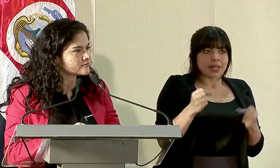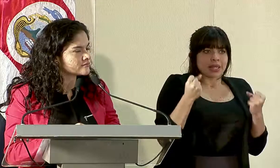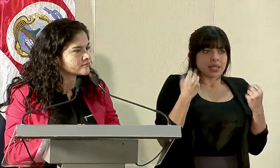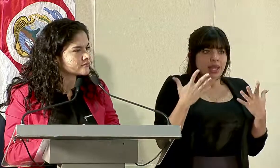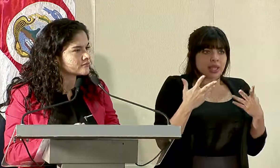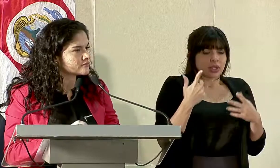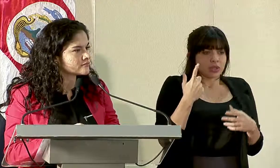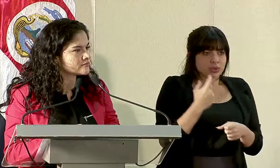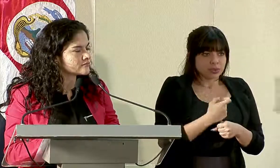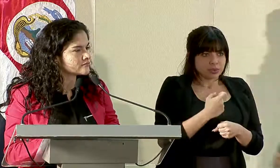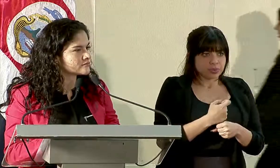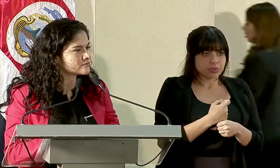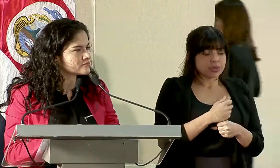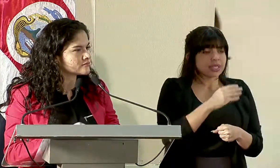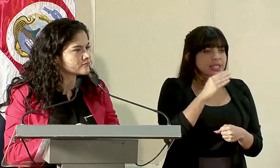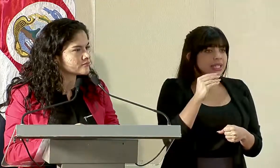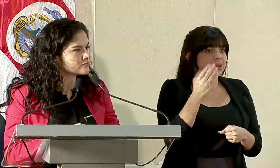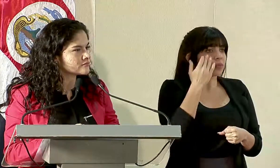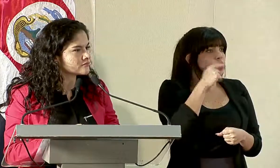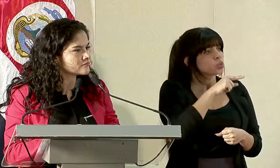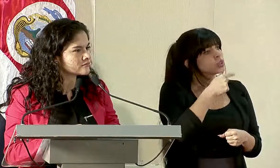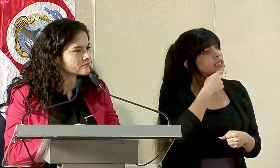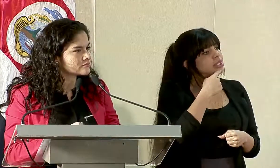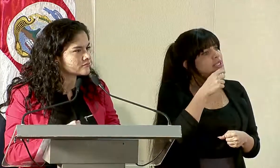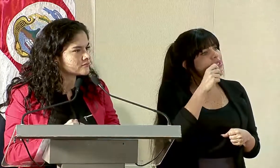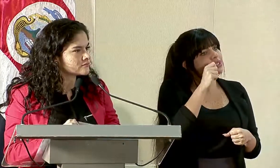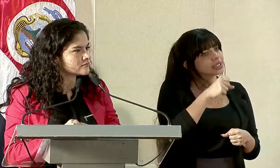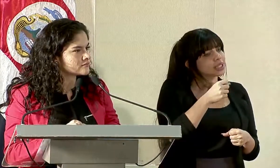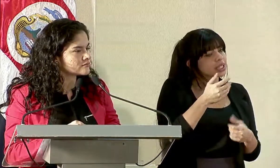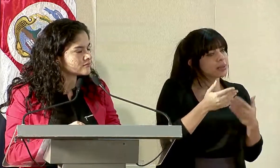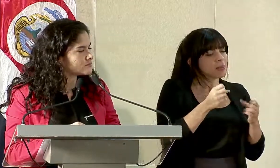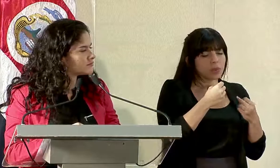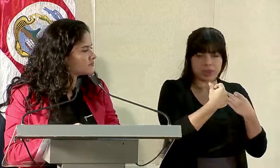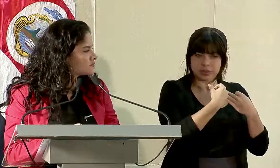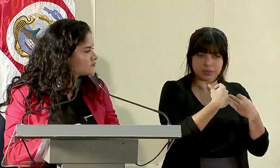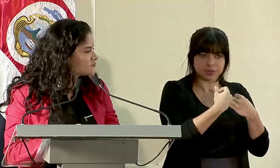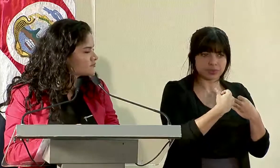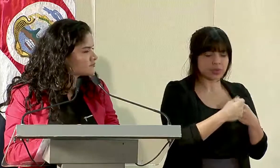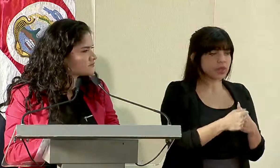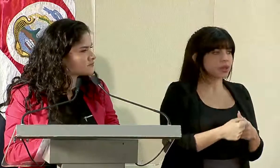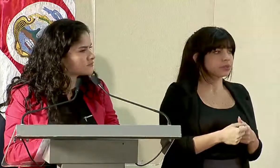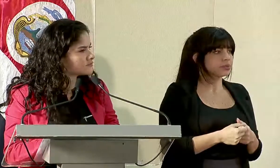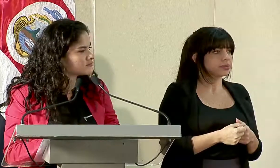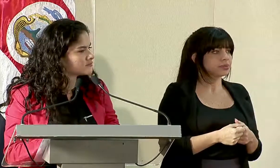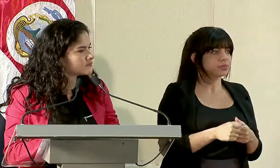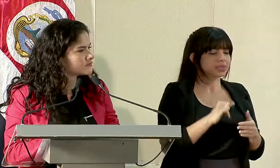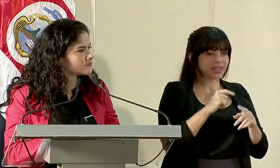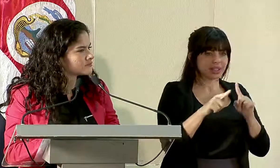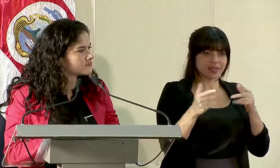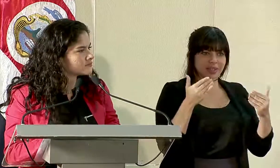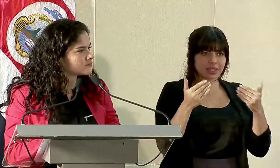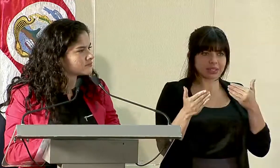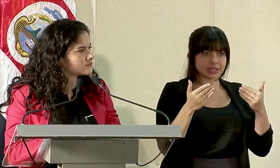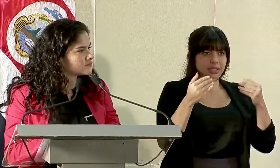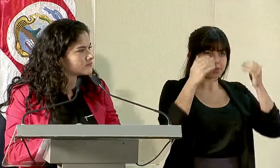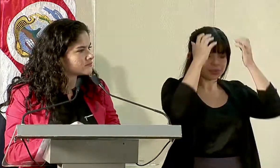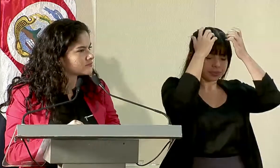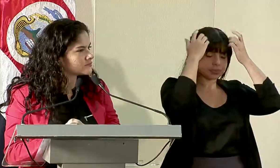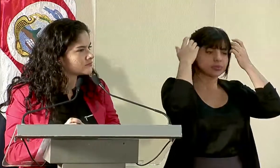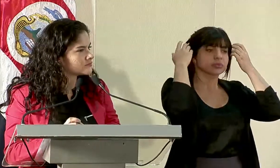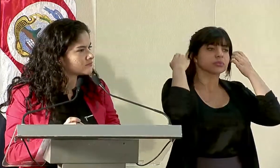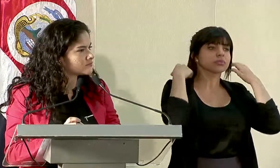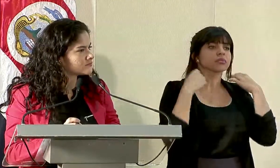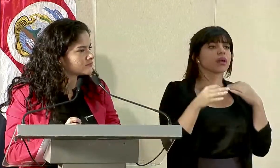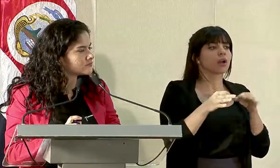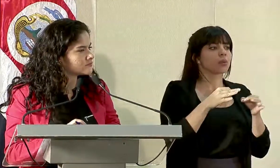tantos empleos y por qué ustedes dicen que sí. Tal vez si me puede explicar esta diferencia de argumentos